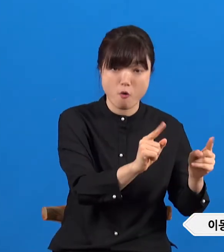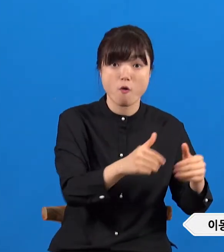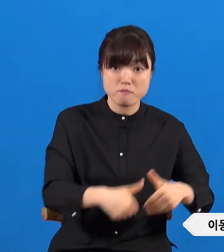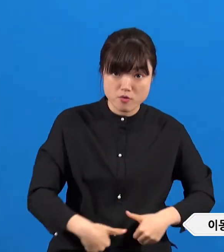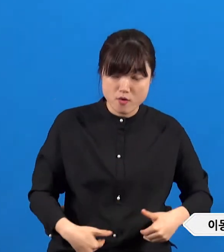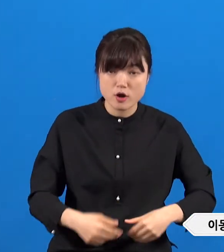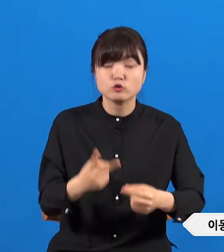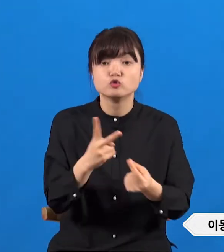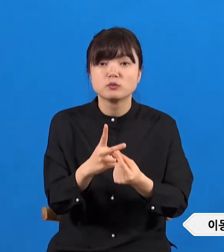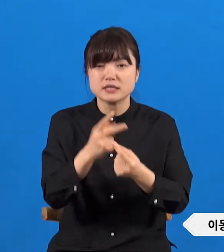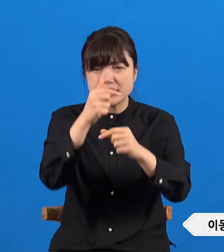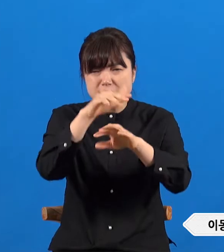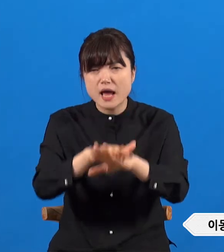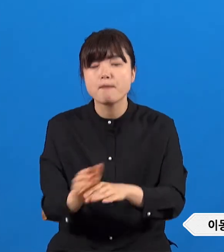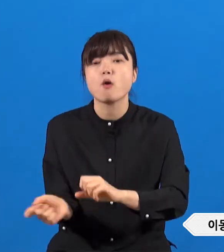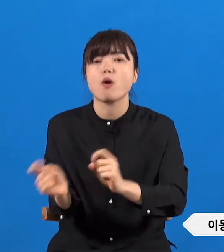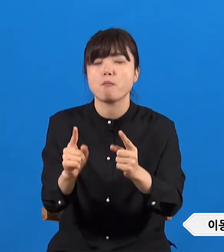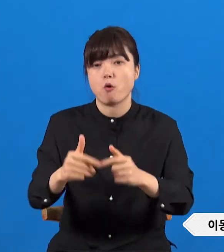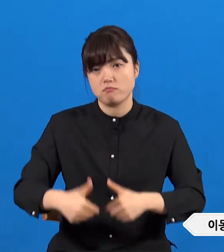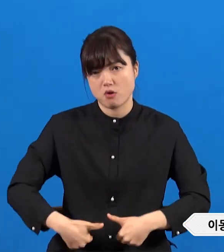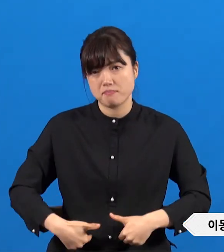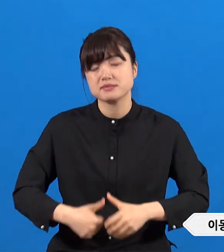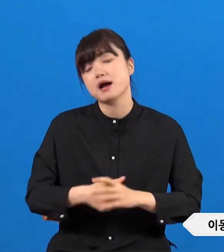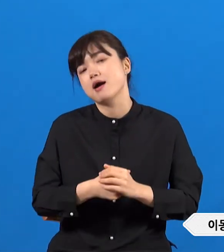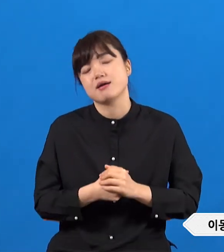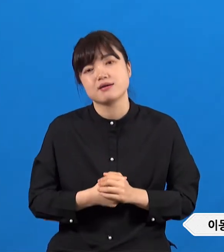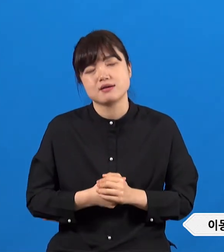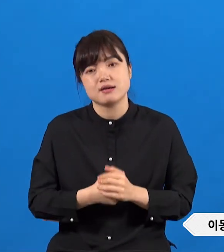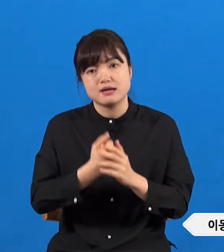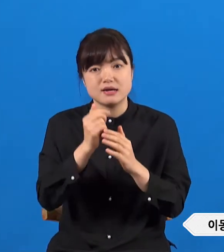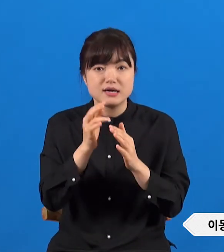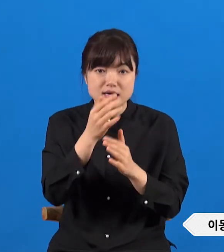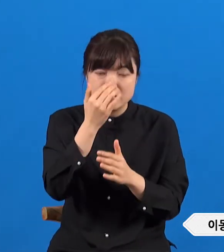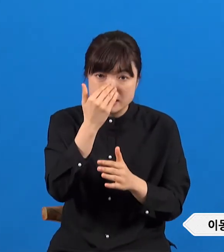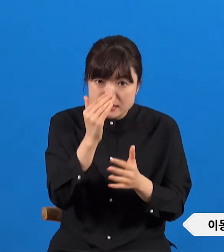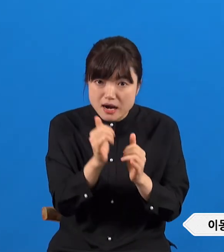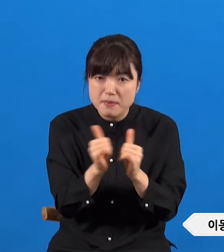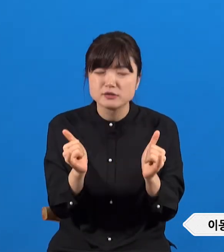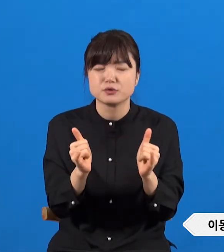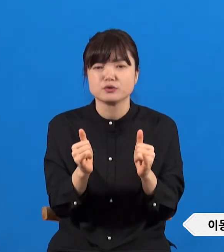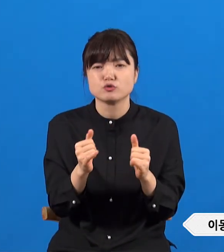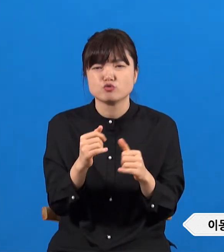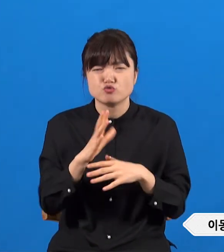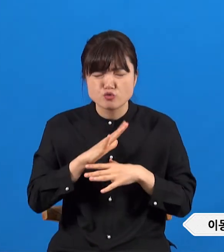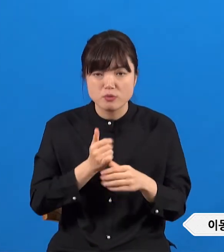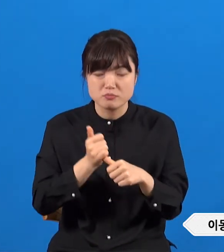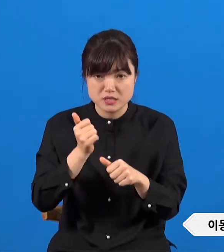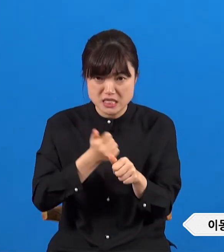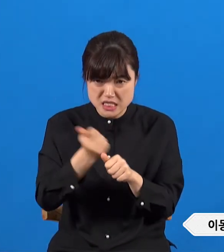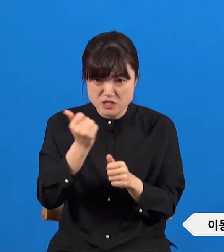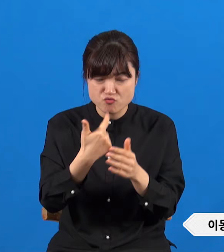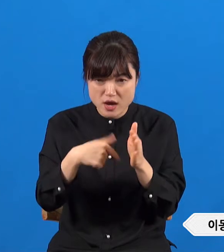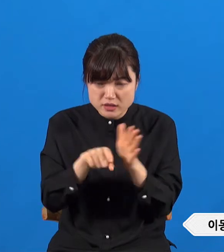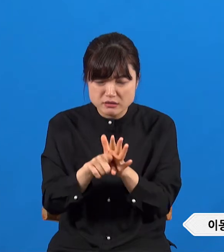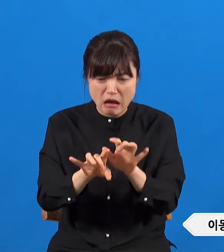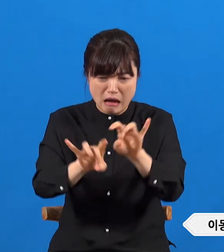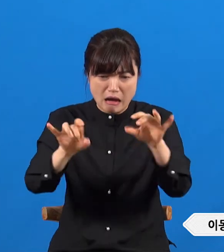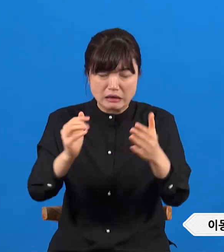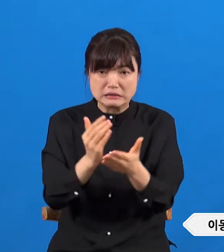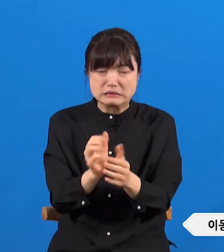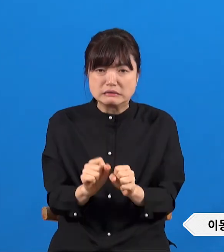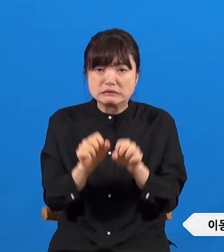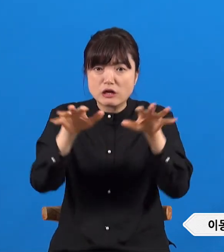회복이고 둘째는 예배를 회복하는 것입니다. 이스라엘 백성들이 두려움을 극복하고자 각자 흩어졌던